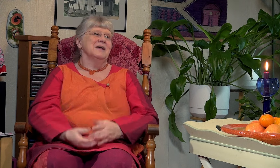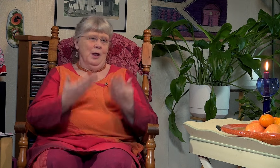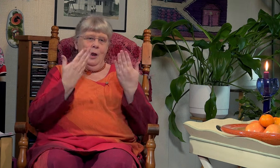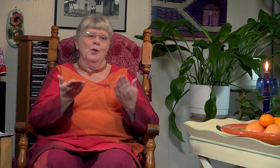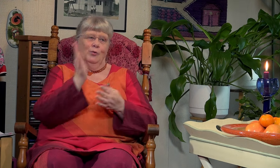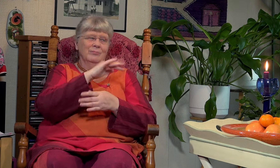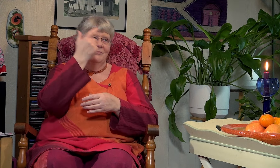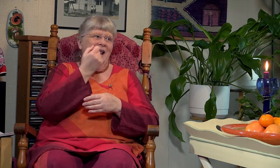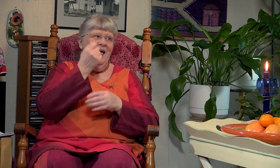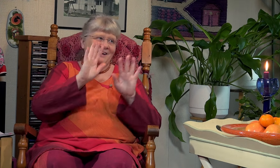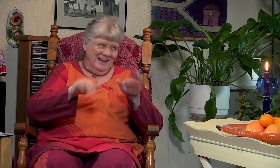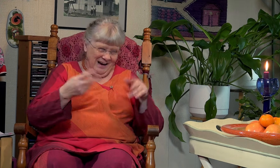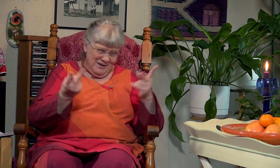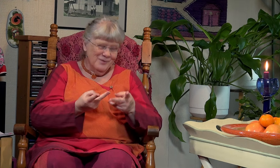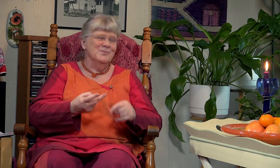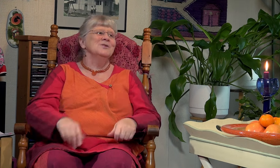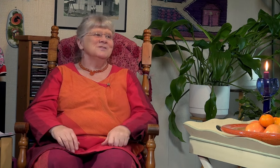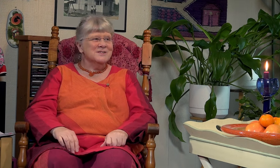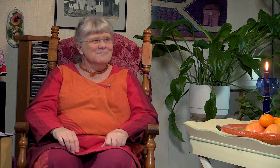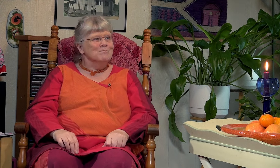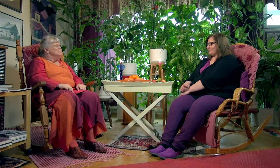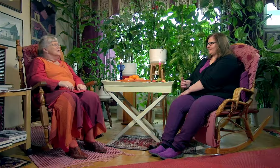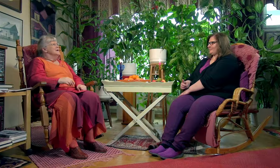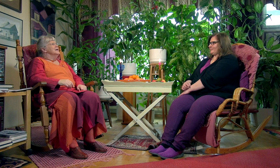kanssa. Nyt hän on tosin jo eläkkeellä.